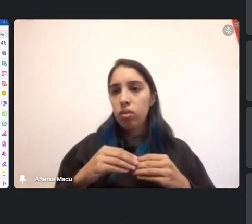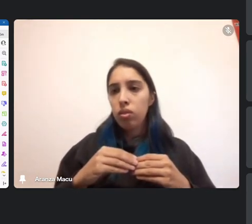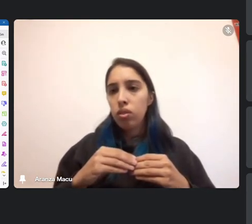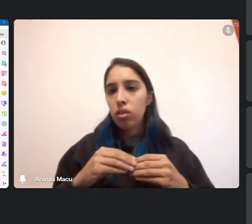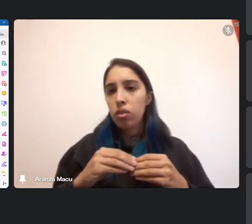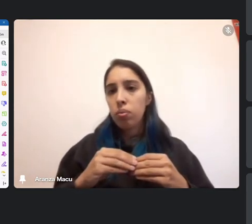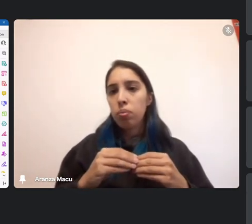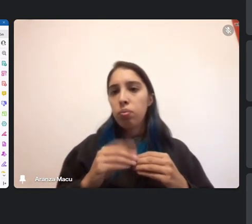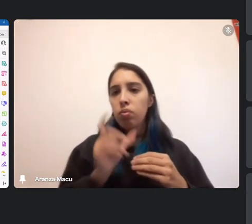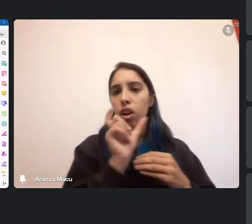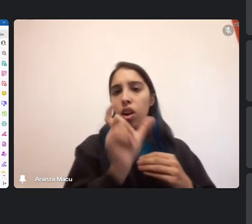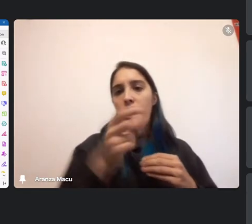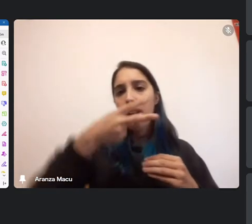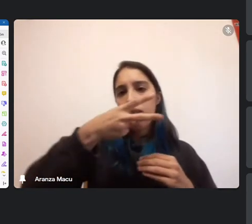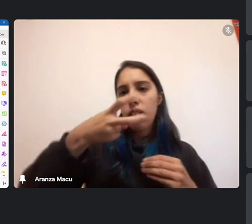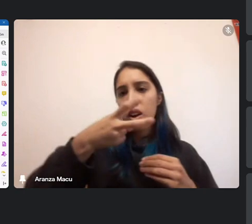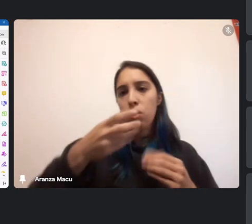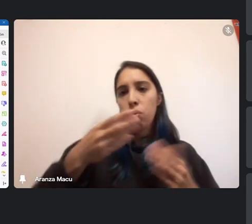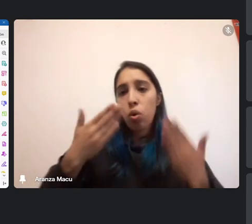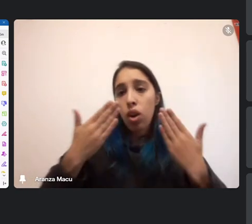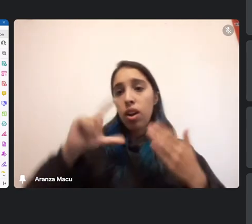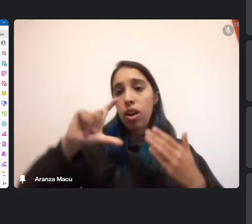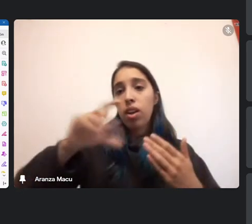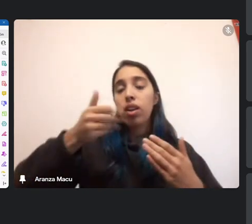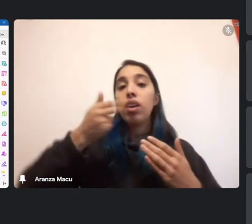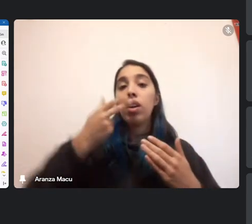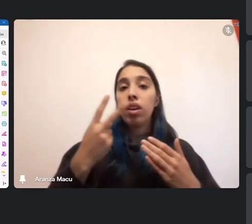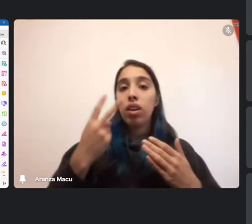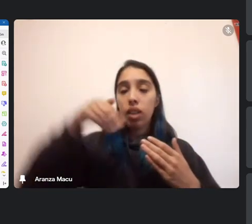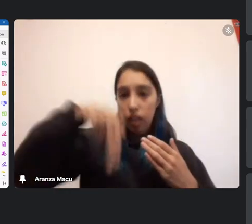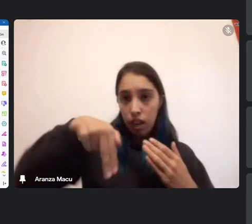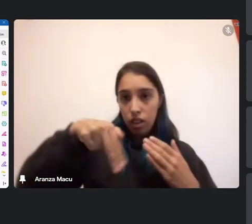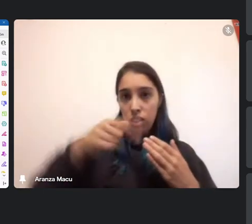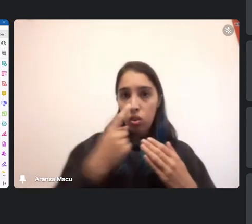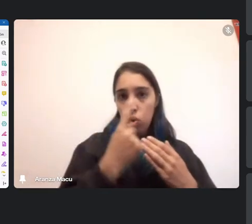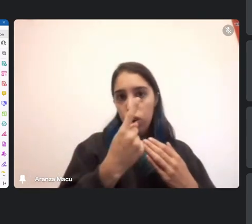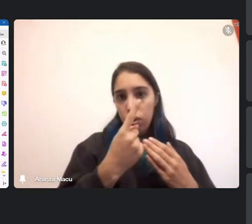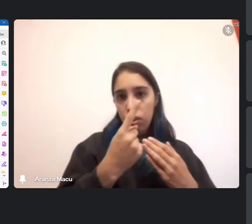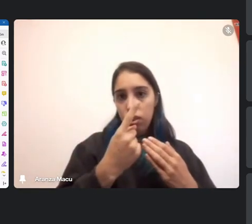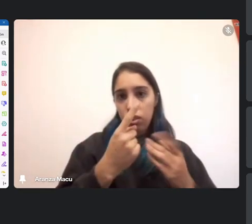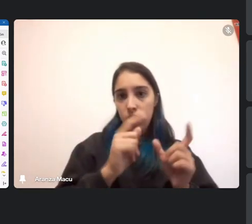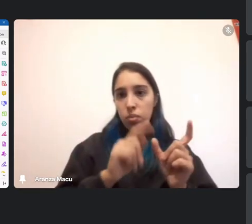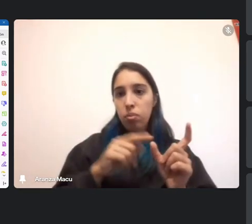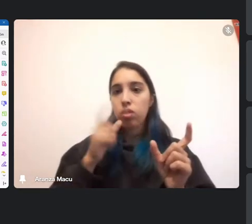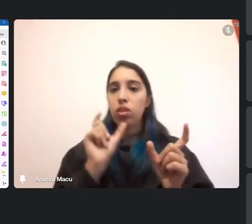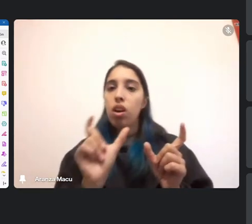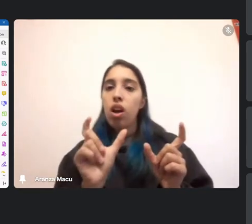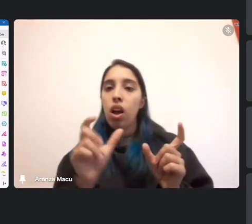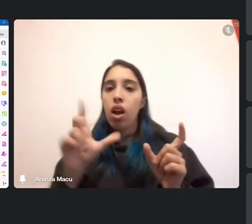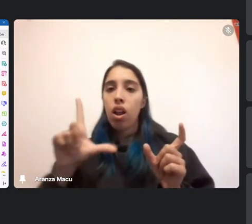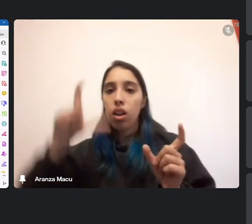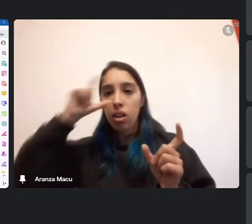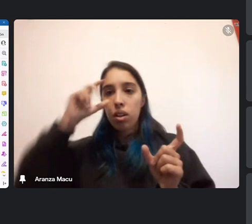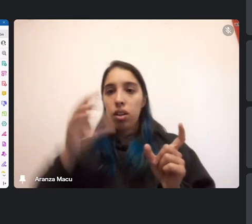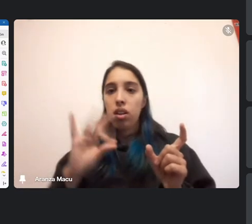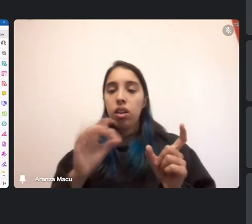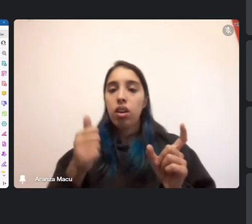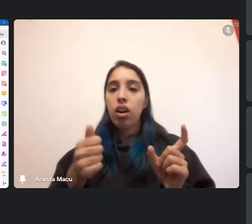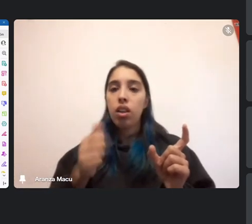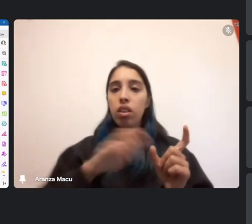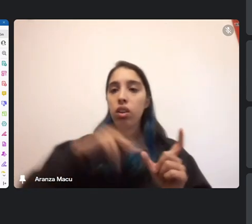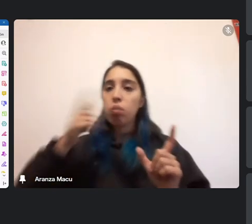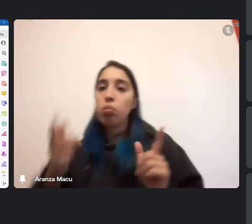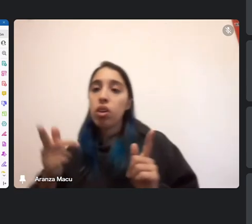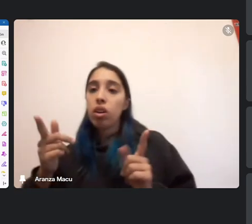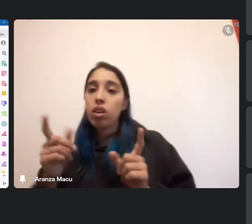o proporcionan, ¿qué? Opciones. Bien. Personalizadas y creativas. Muy